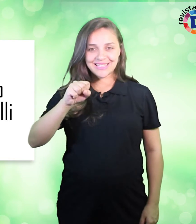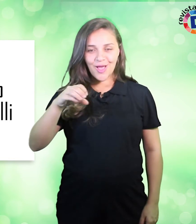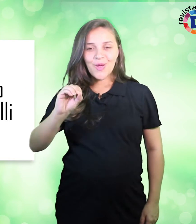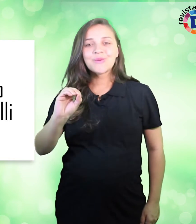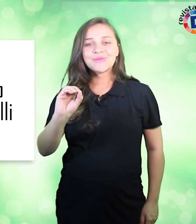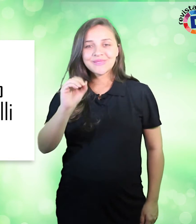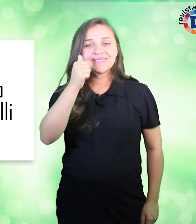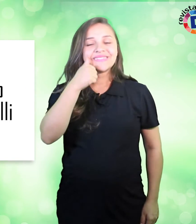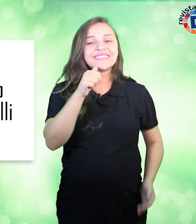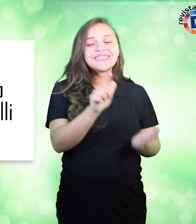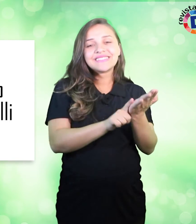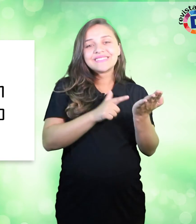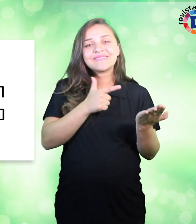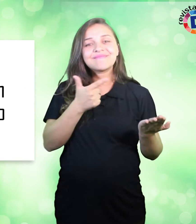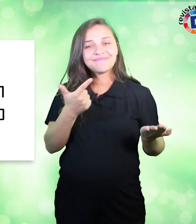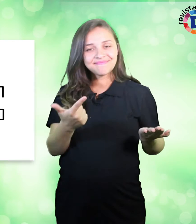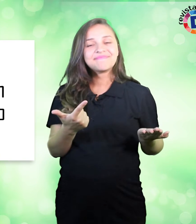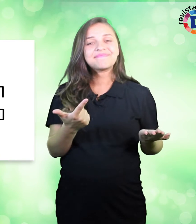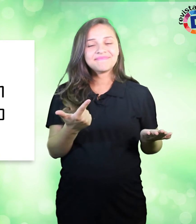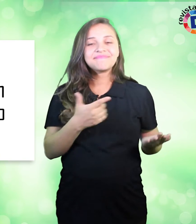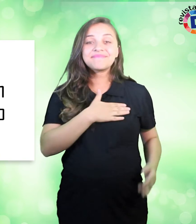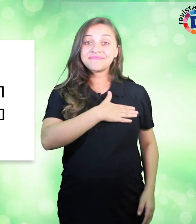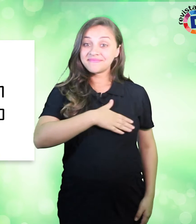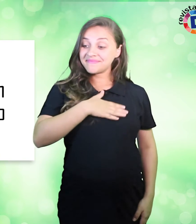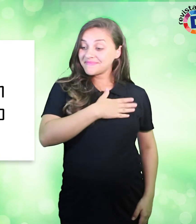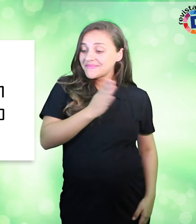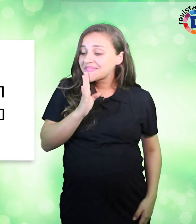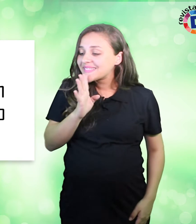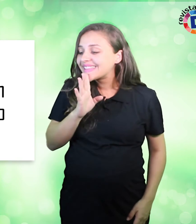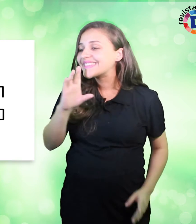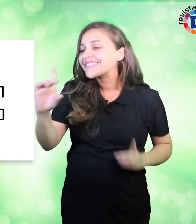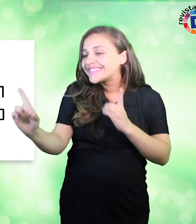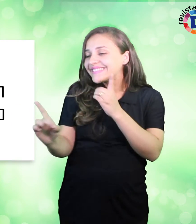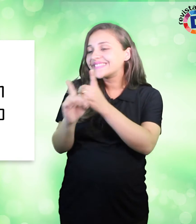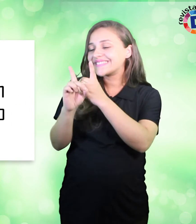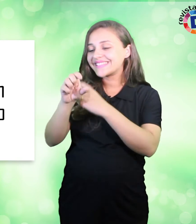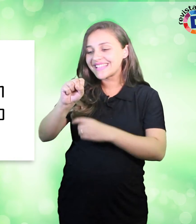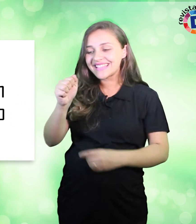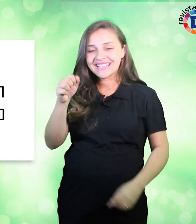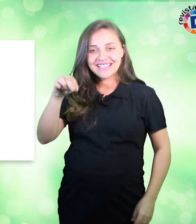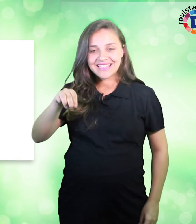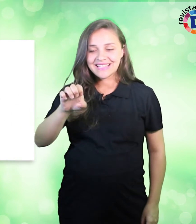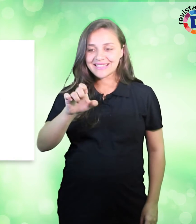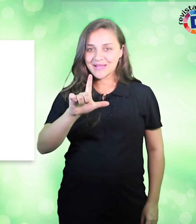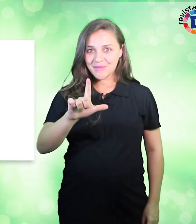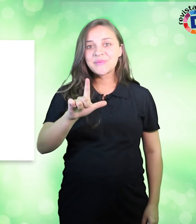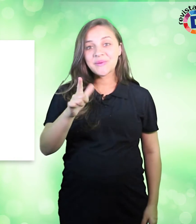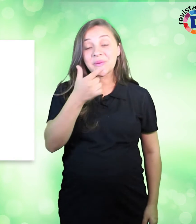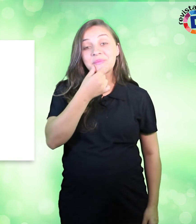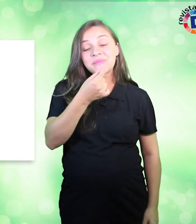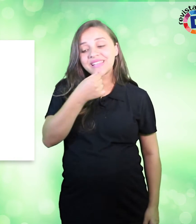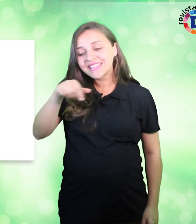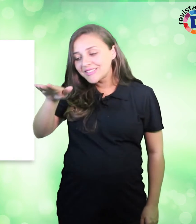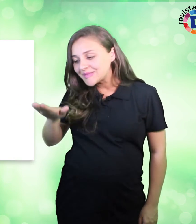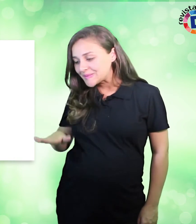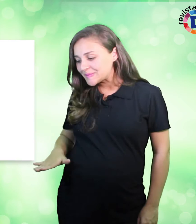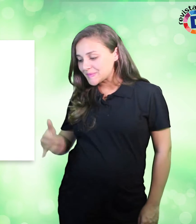Bravo também saudaram Samuel, 11 anos, paciente da ACD e criança símbolo